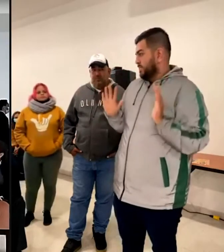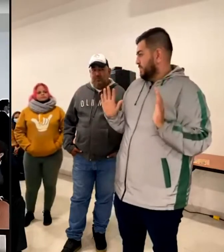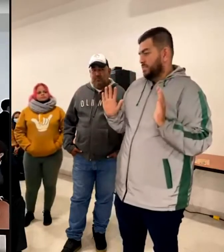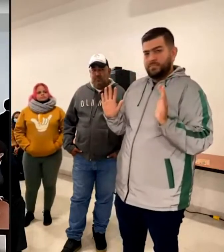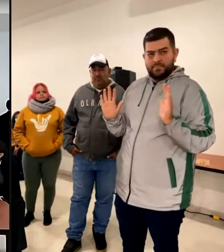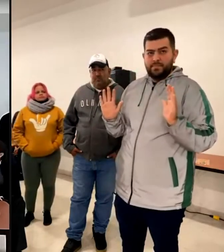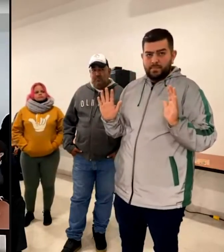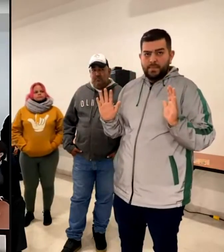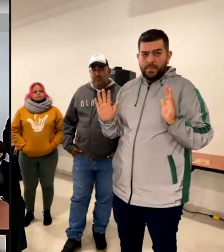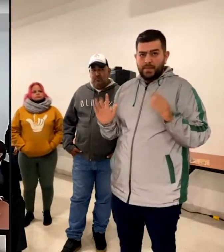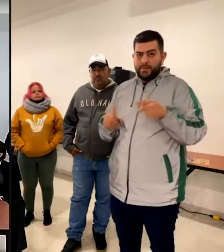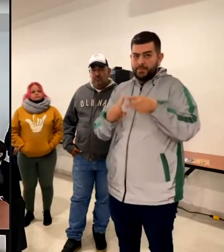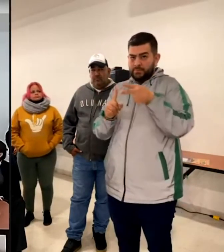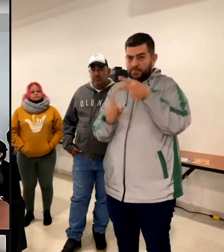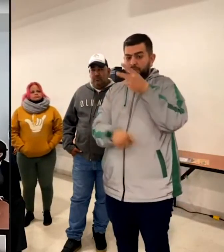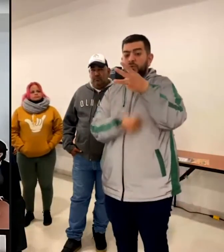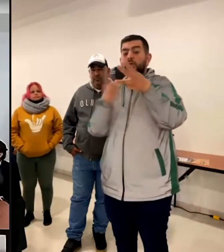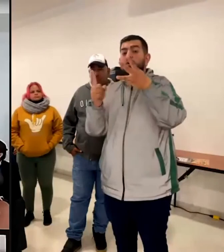excepción